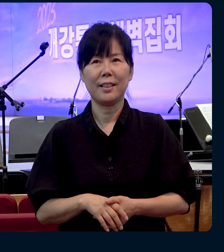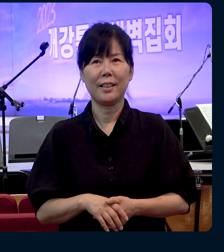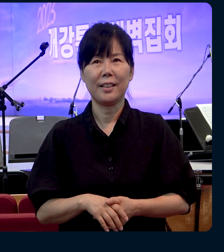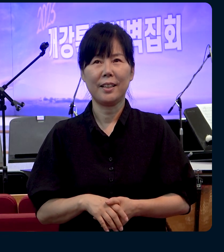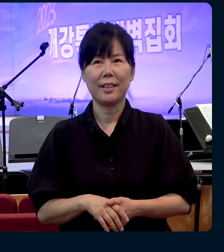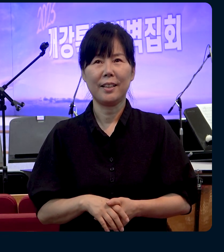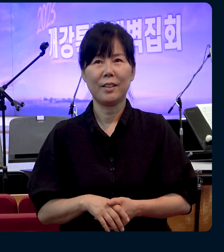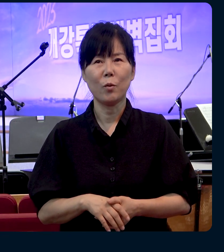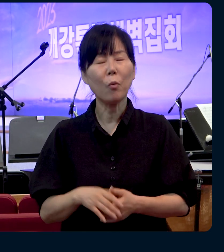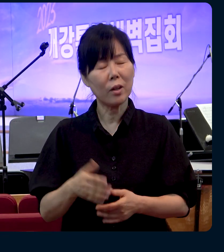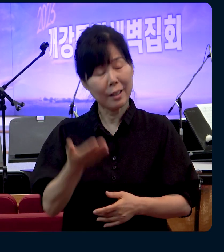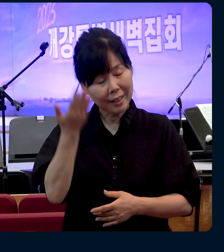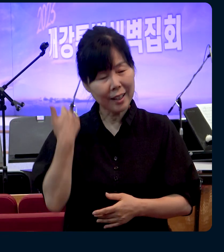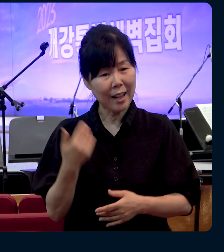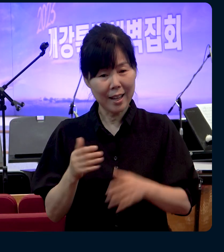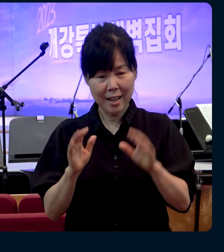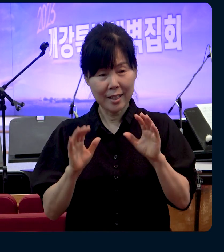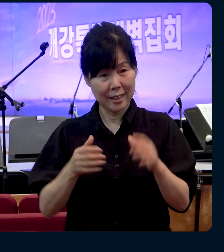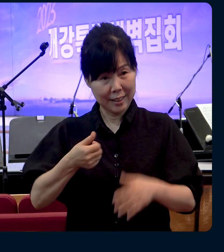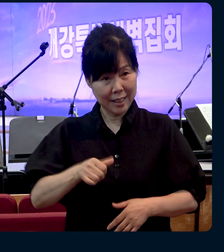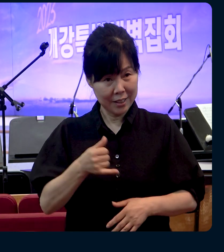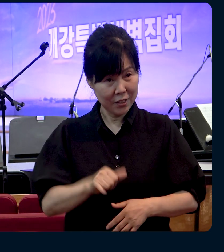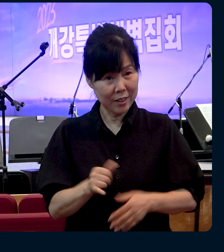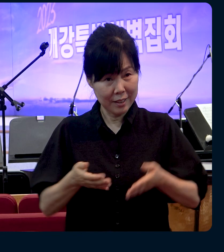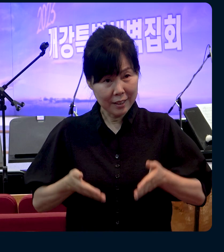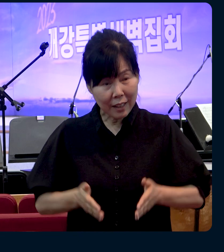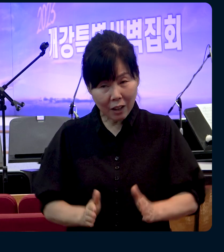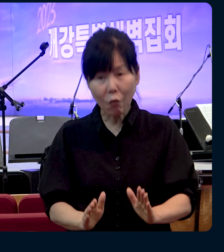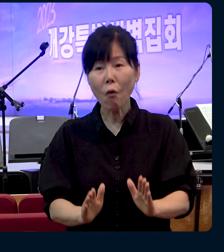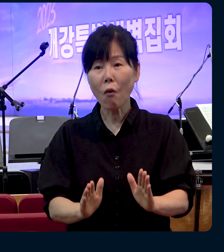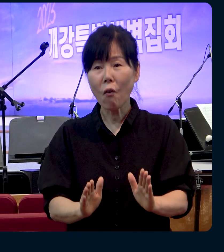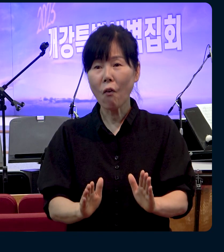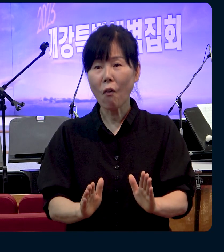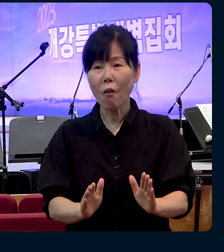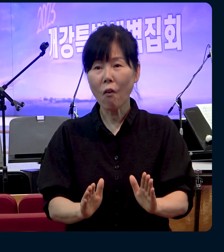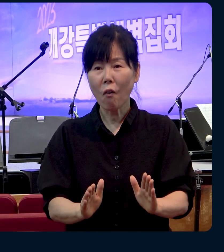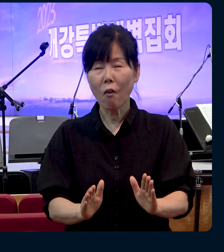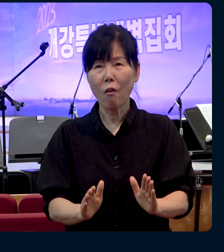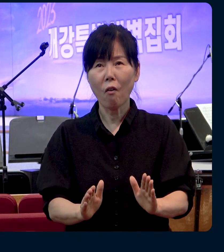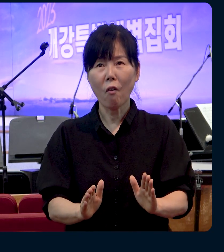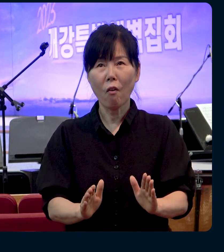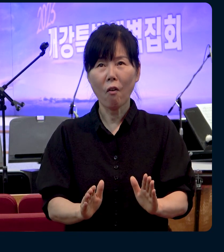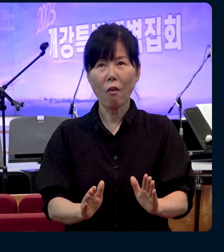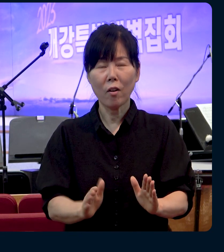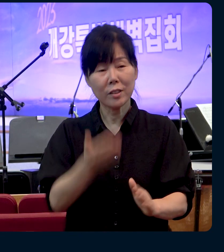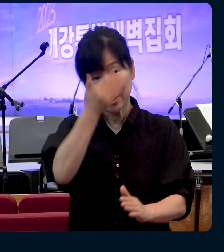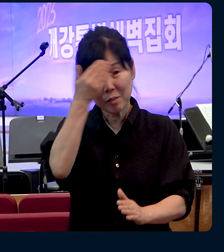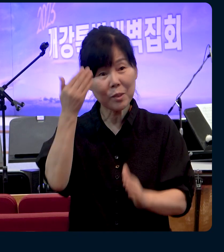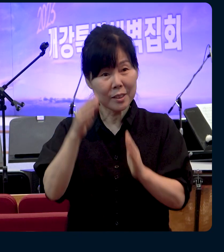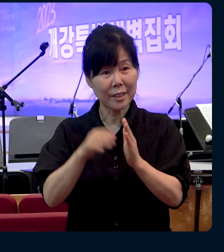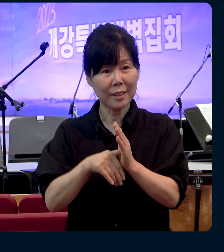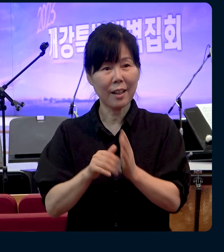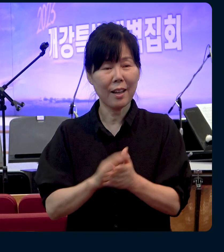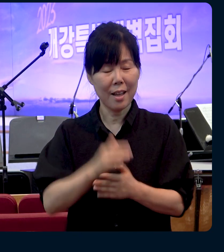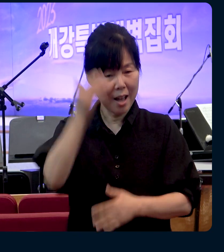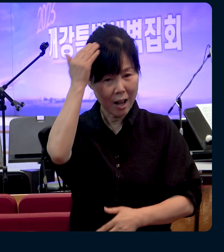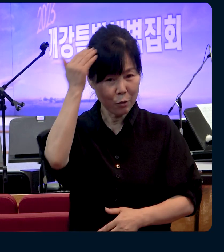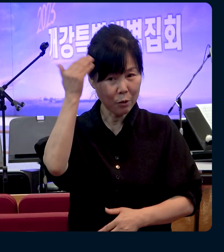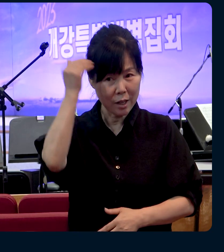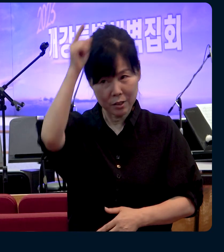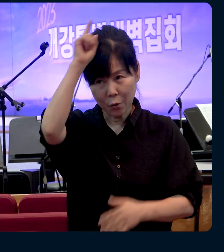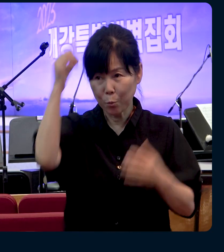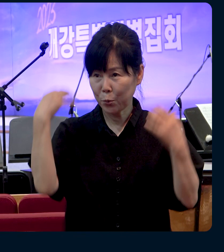한참까지 제가 결혼하고 제 아이 낳고 그럴 때까지도 정말